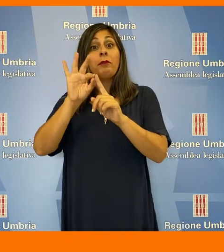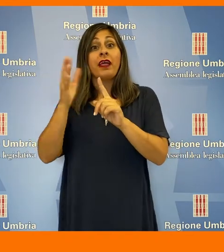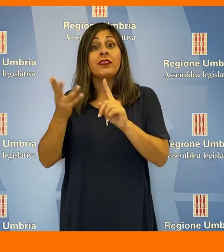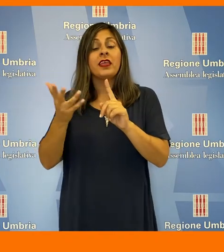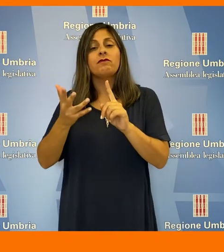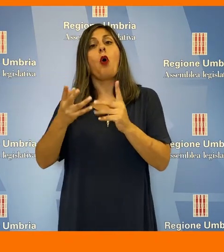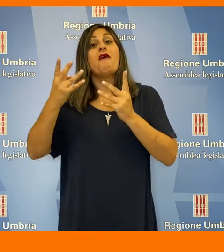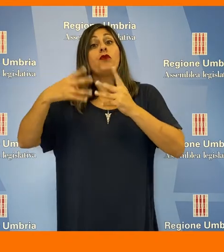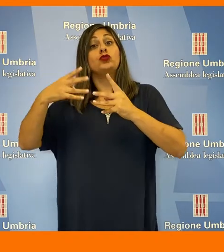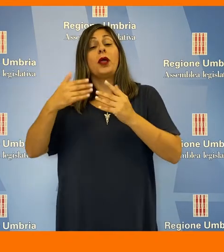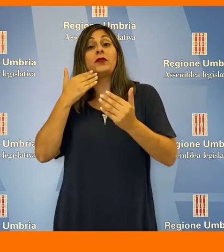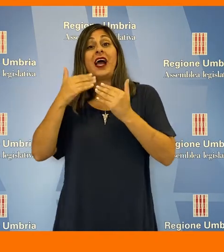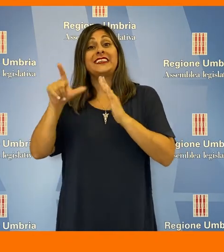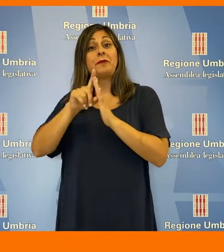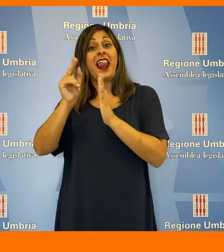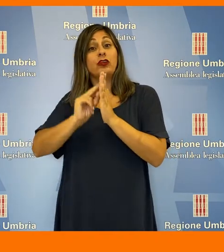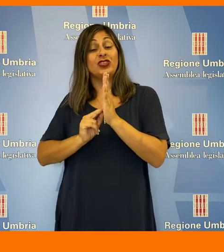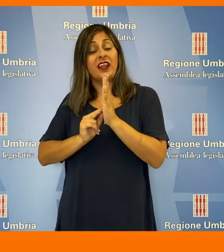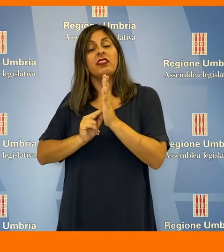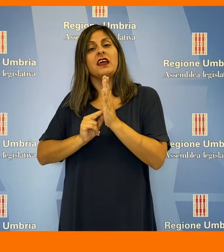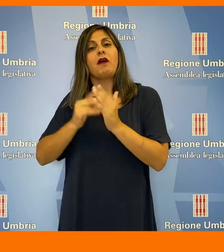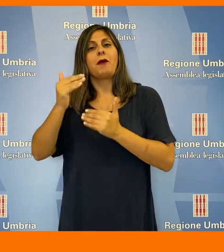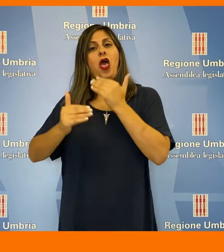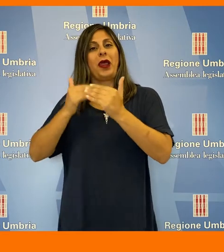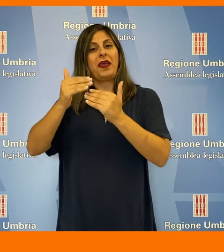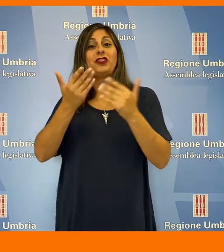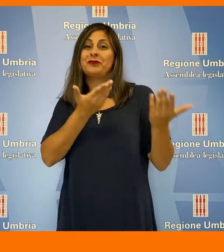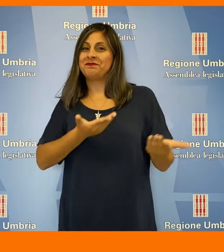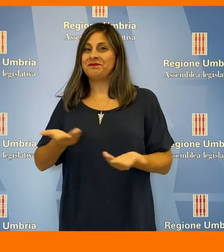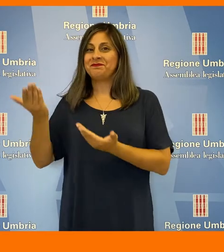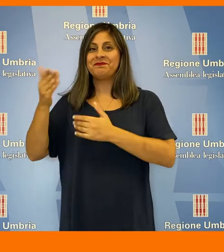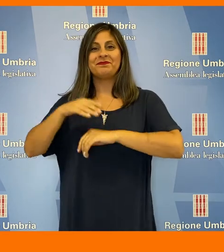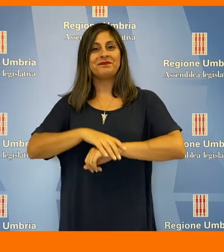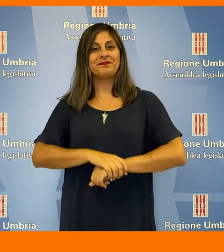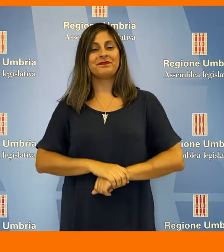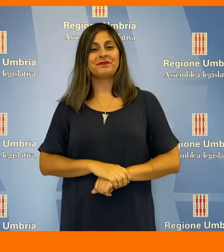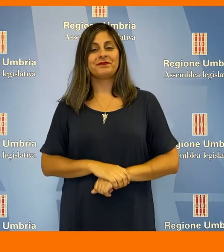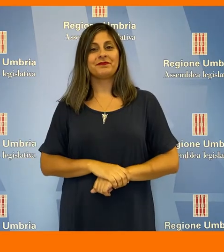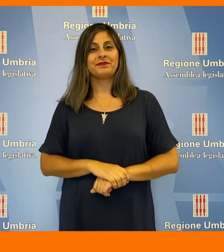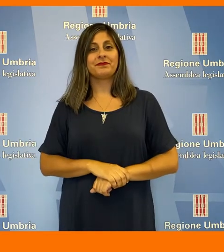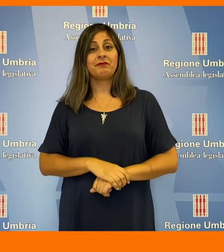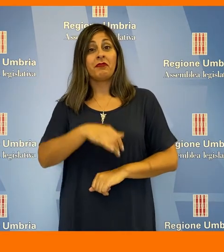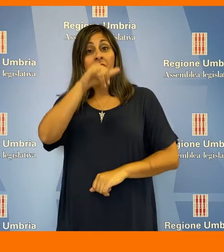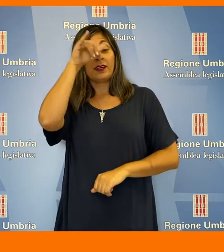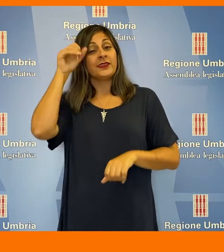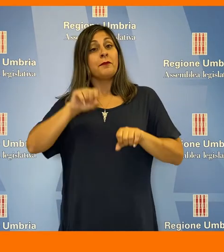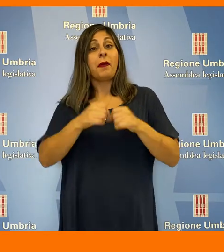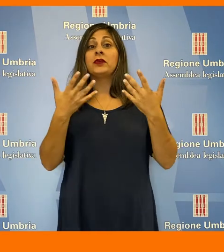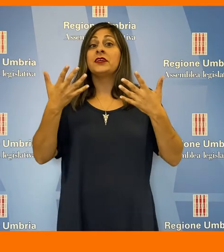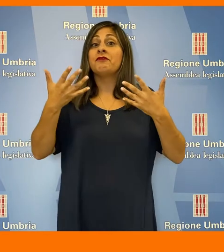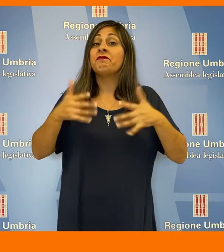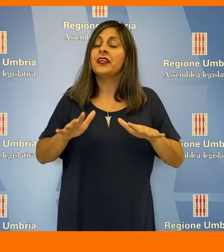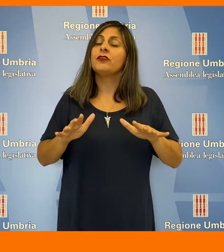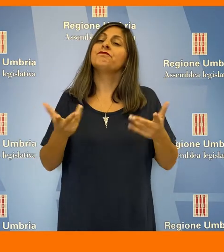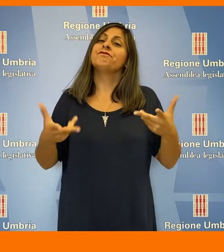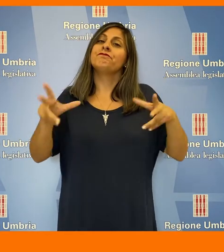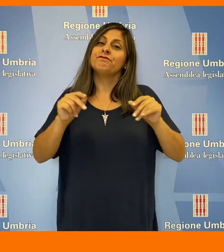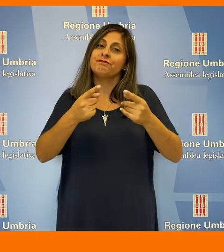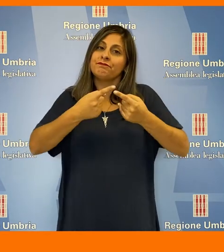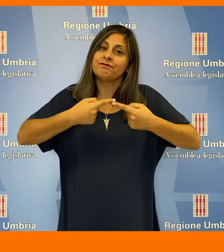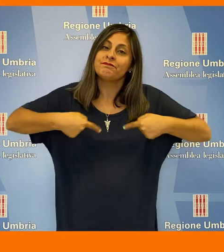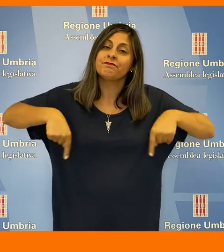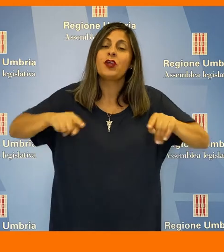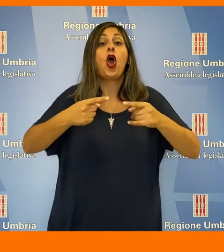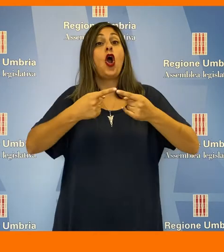il funzionamento dell'Assemblea Legislativa. Il servizio. Dopo la pausa estiva è tornata a riunirsi